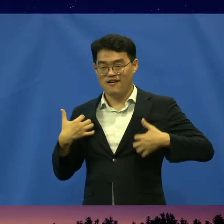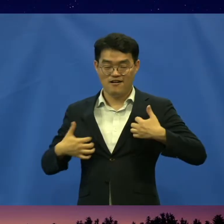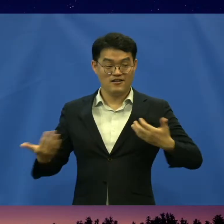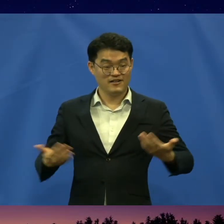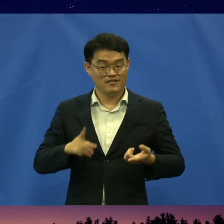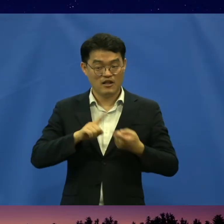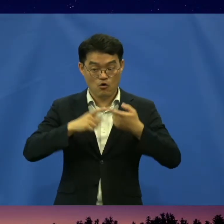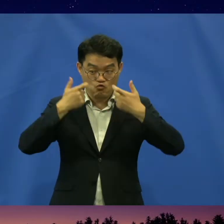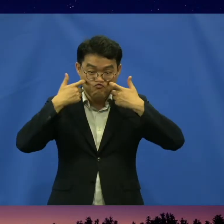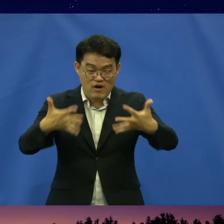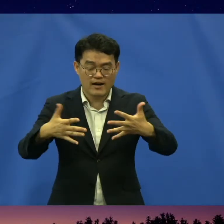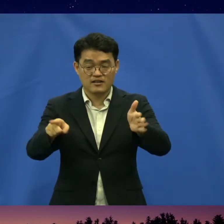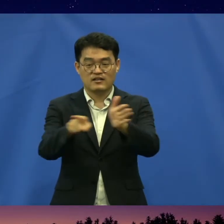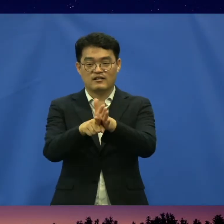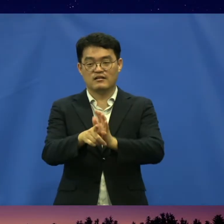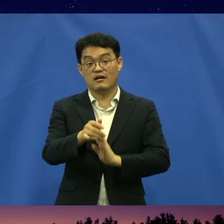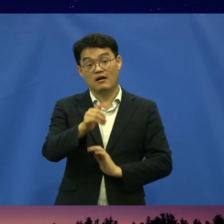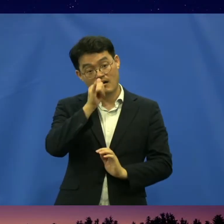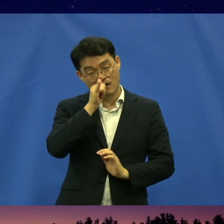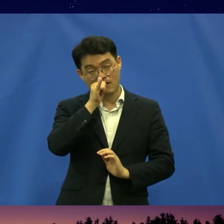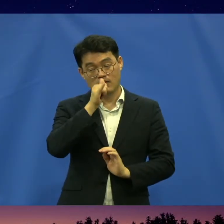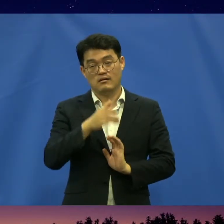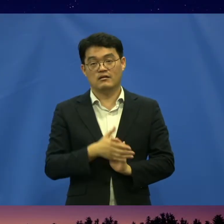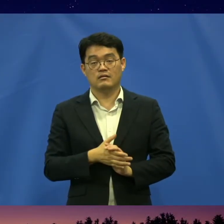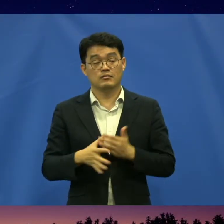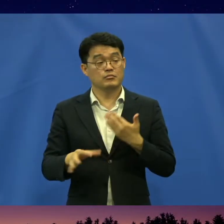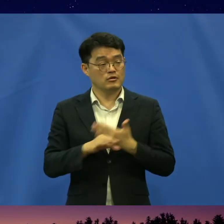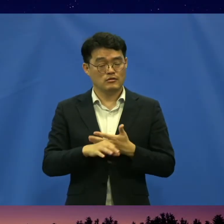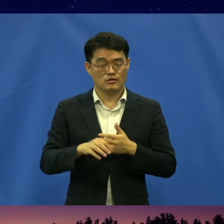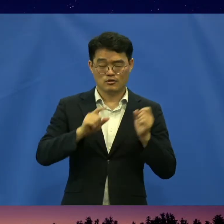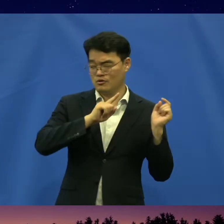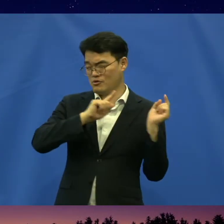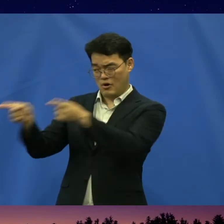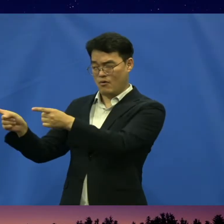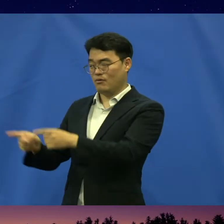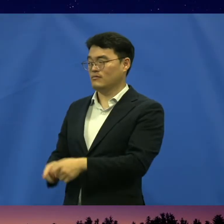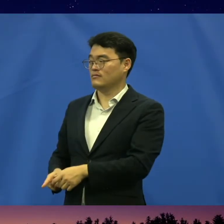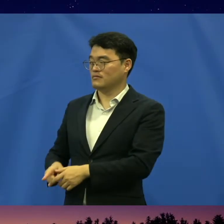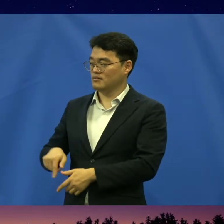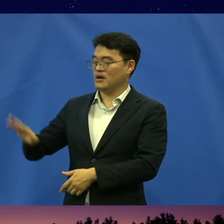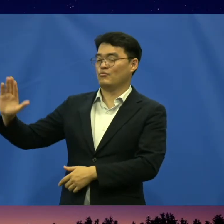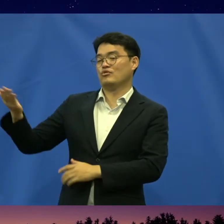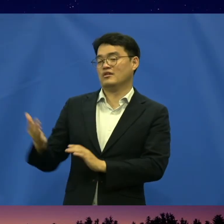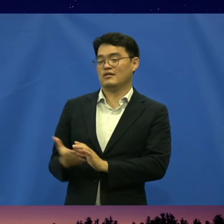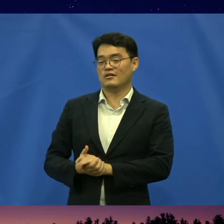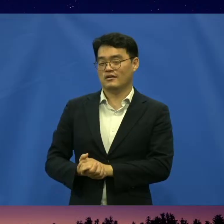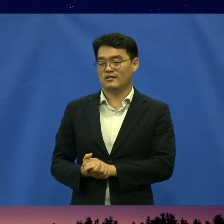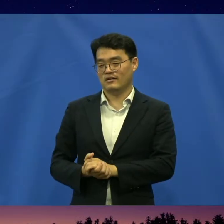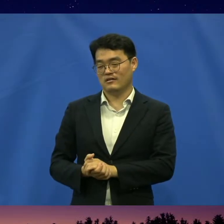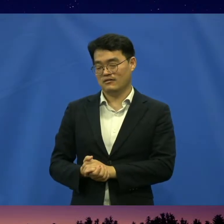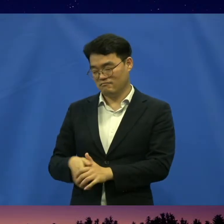확신이 오면 고! 가면 되는 거예요.